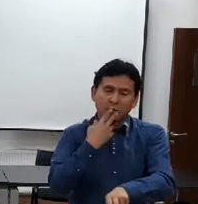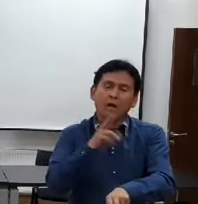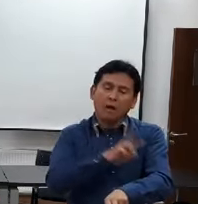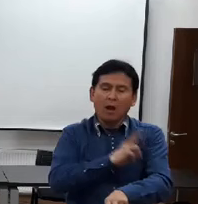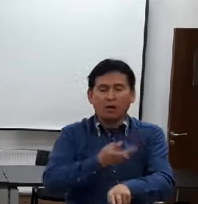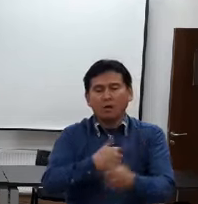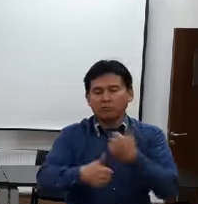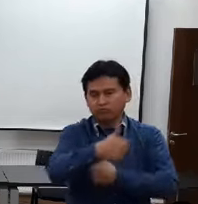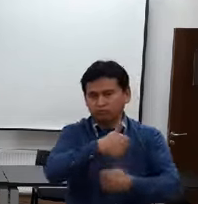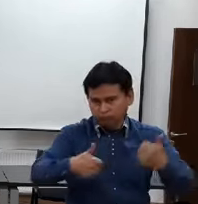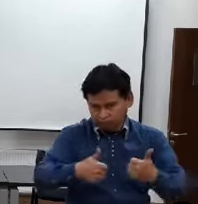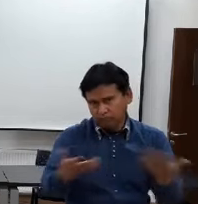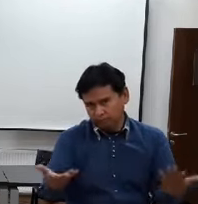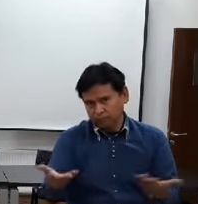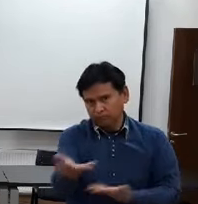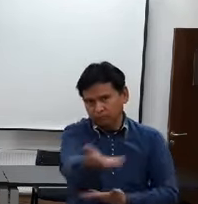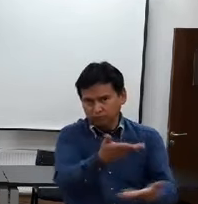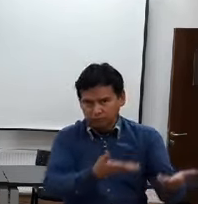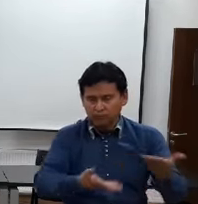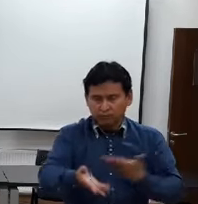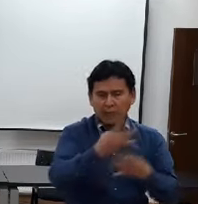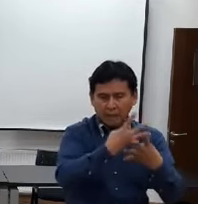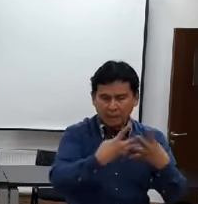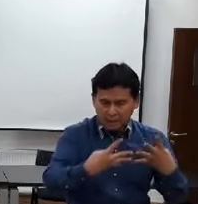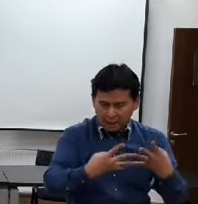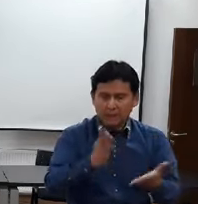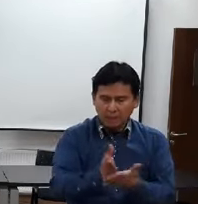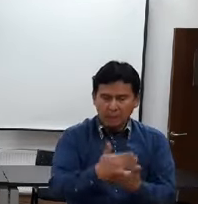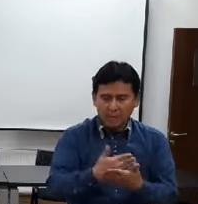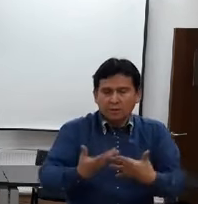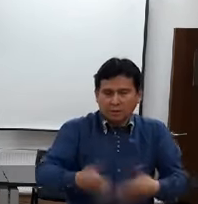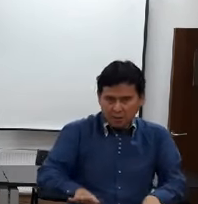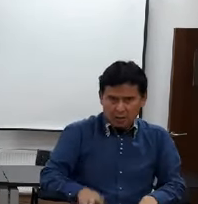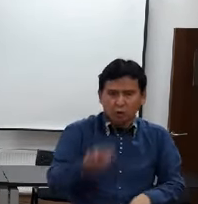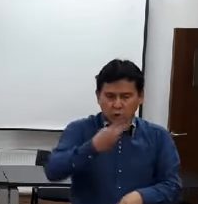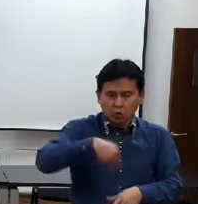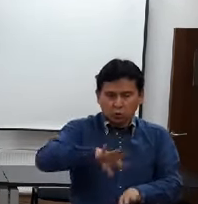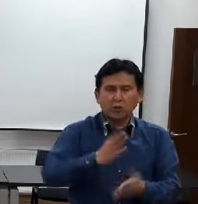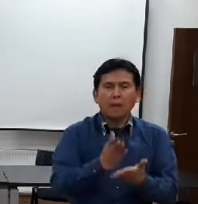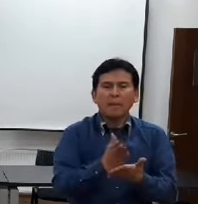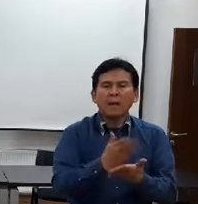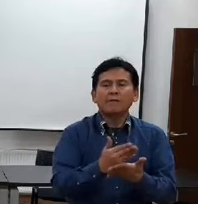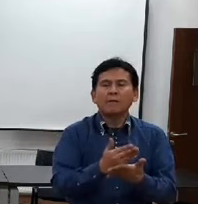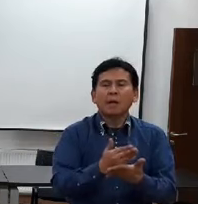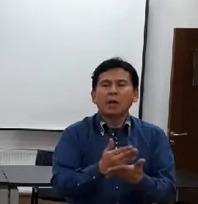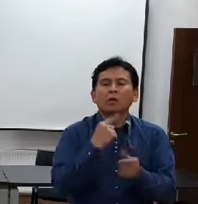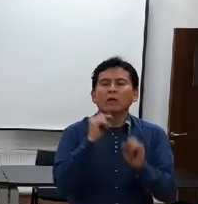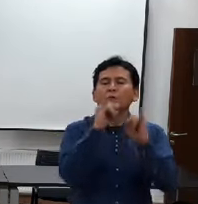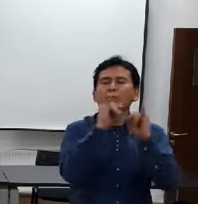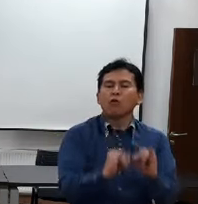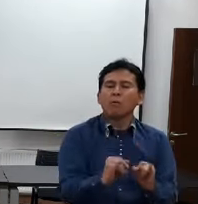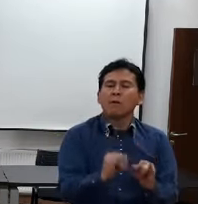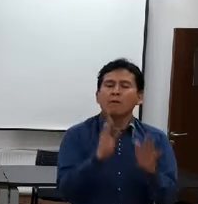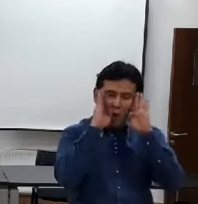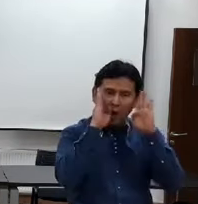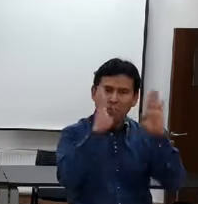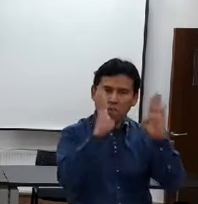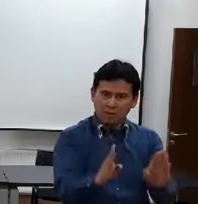los usuarios que así lo requieran nuestra red insisto está preparada nosotros hemos planificado de qué forma vamos a